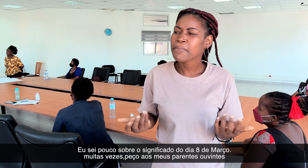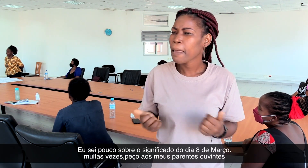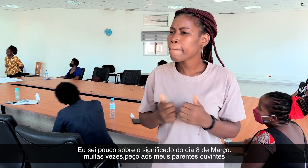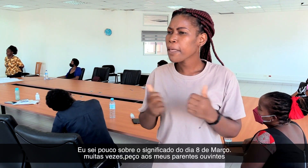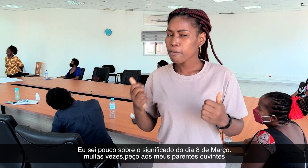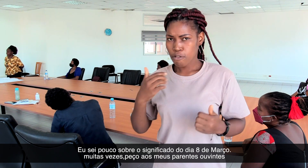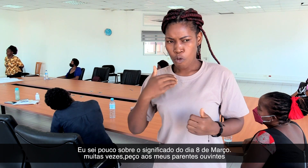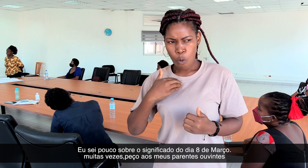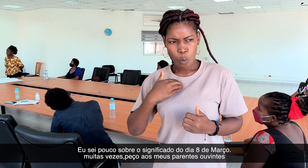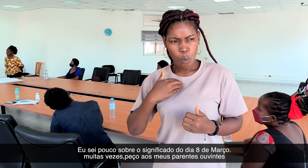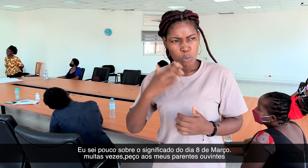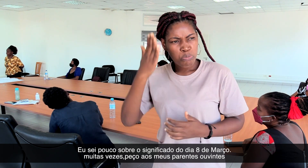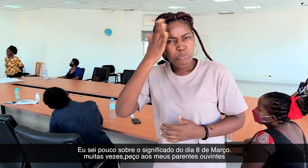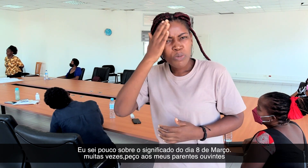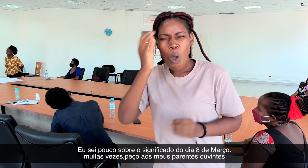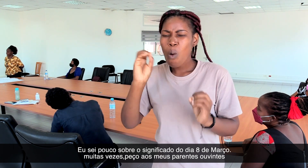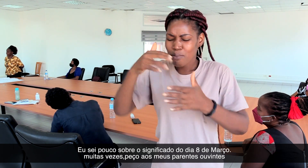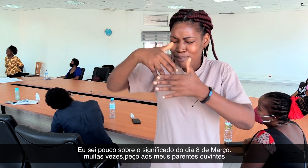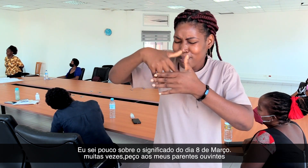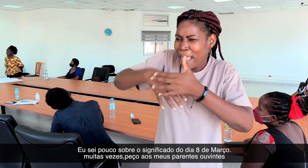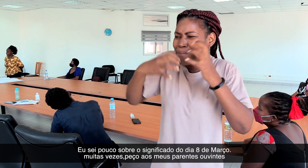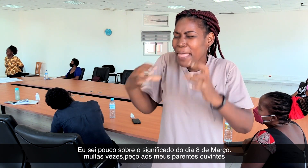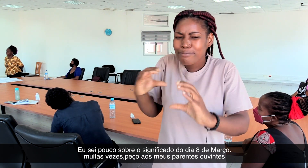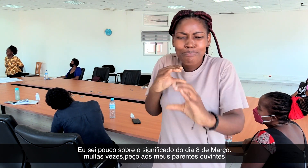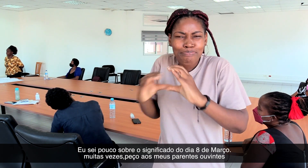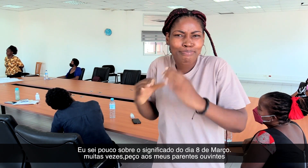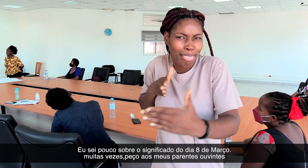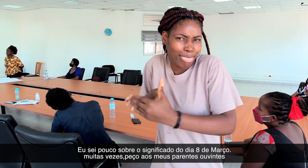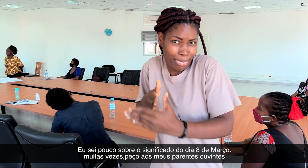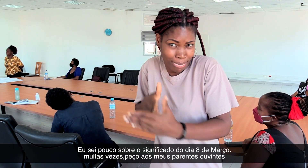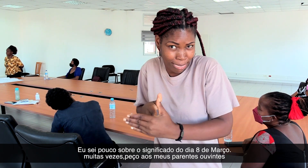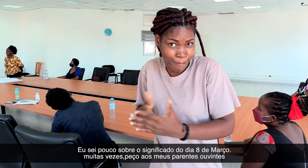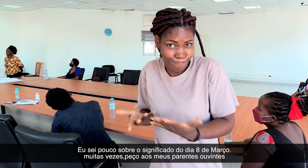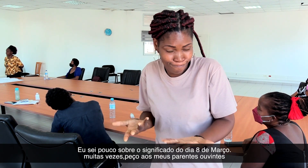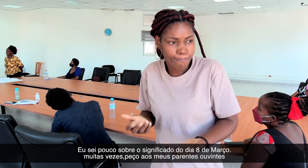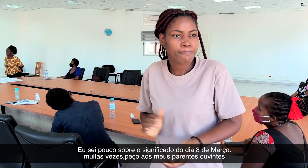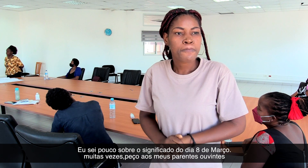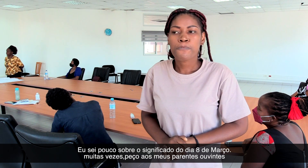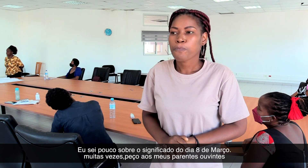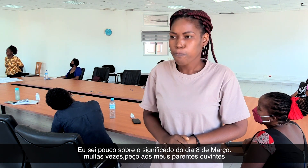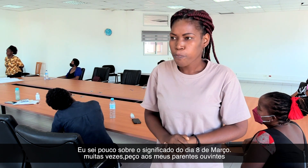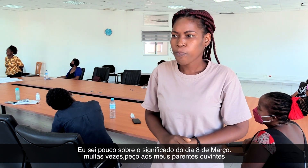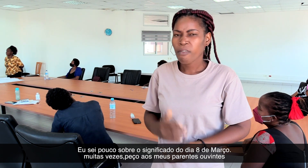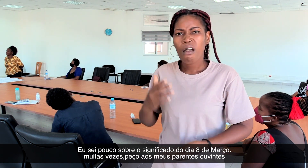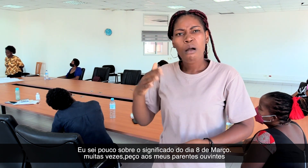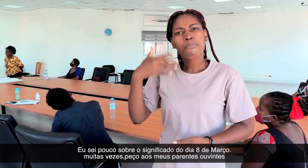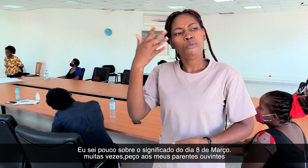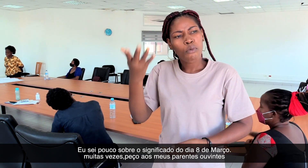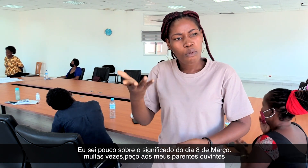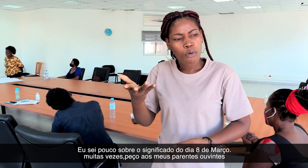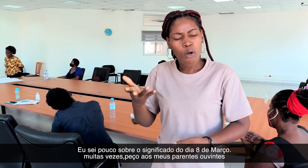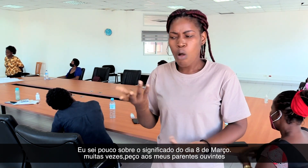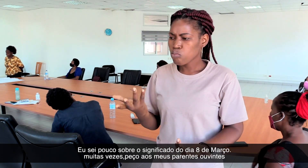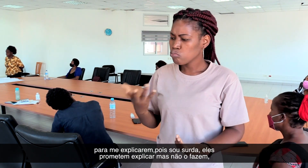Eu sei pouco sobre o significado do dia 8 de março muitas vezes peço aos meus parentes ouvintes